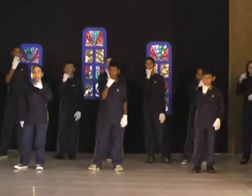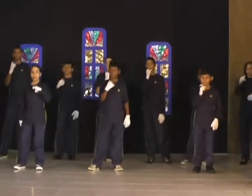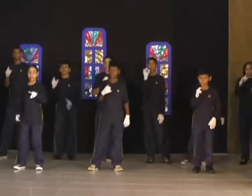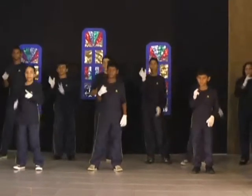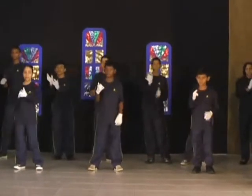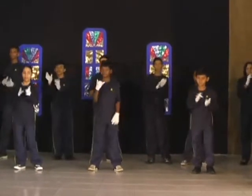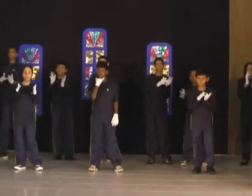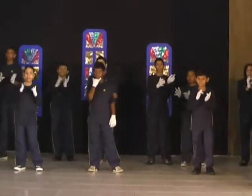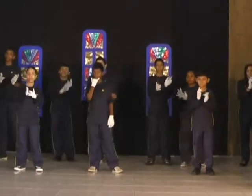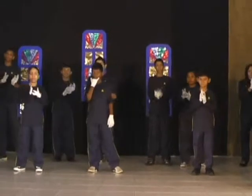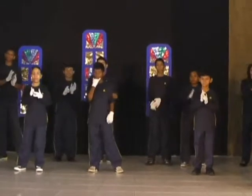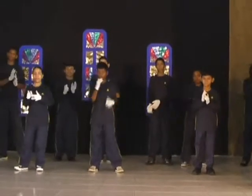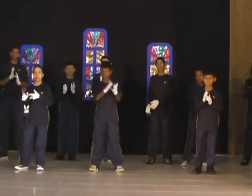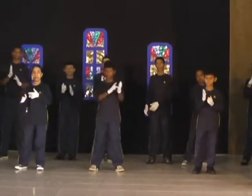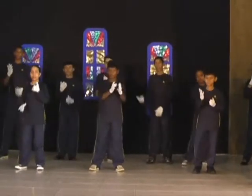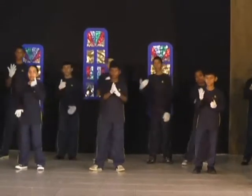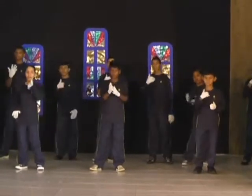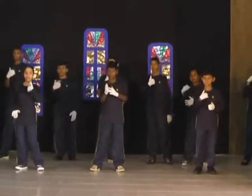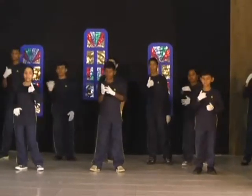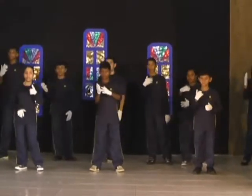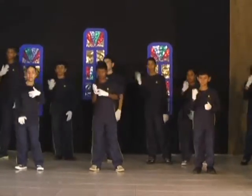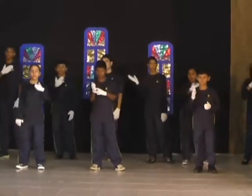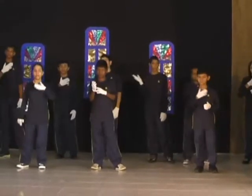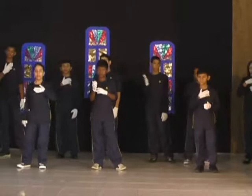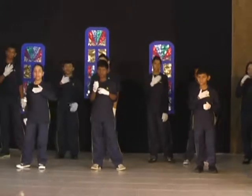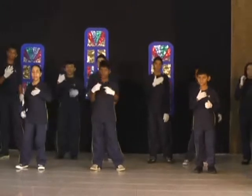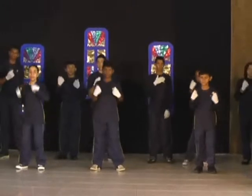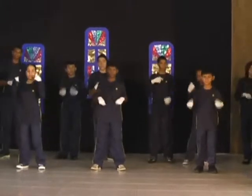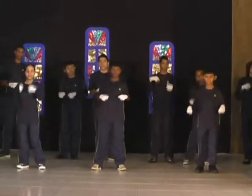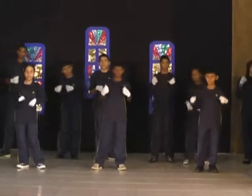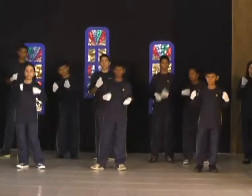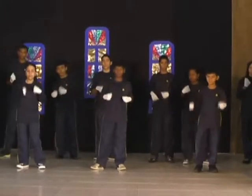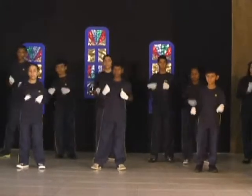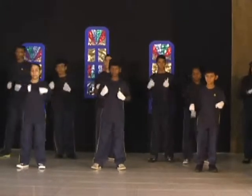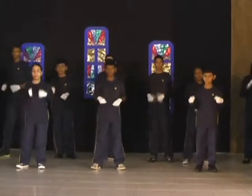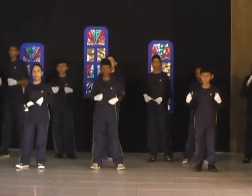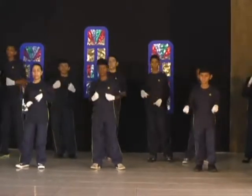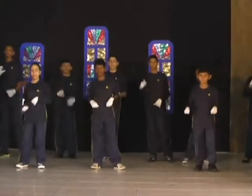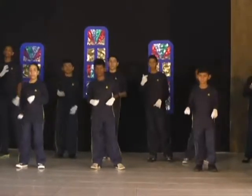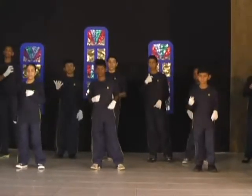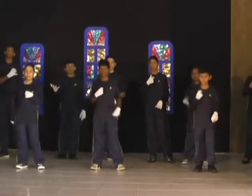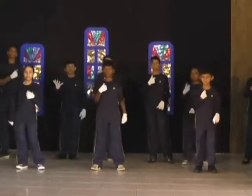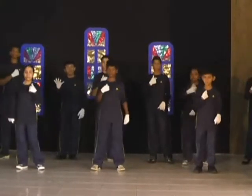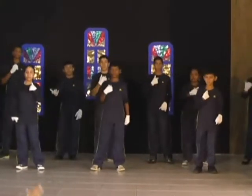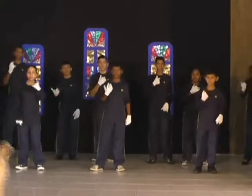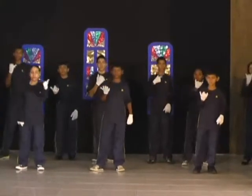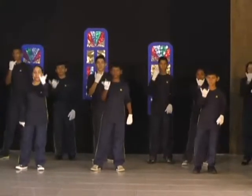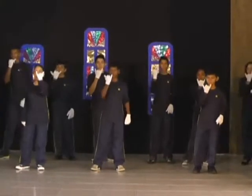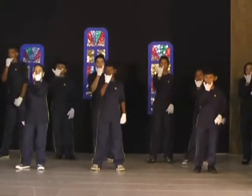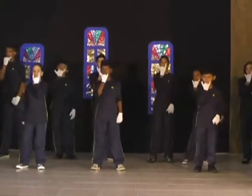Eu também não merecia e Ele me perdoou.